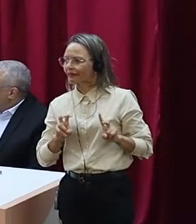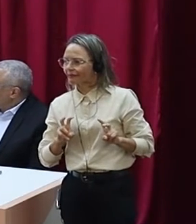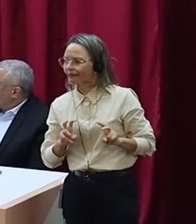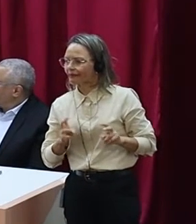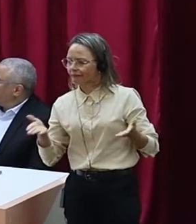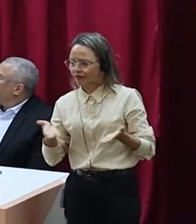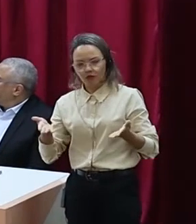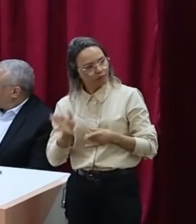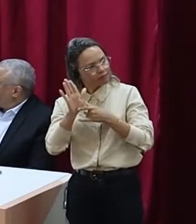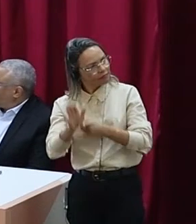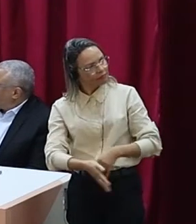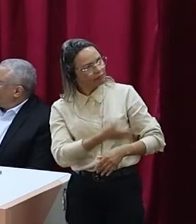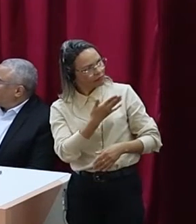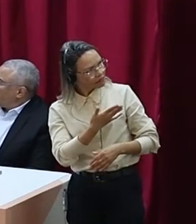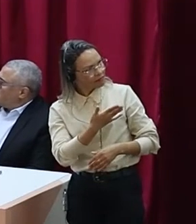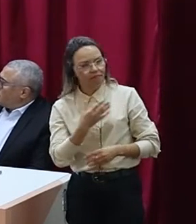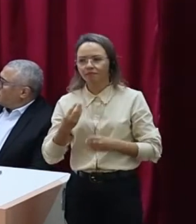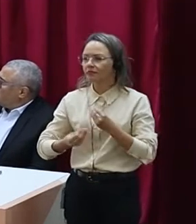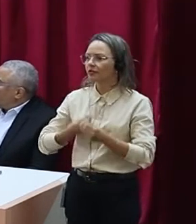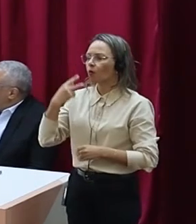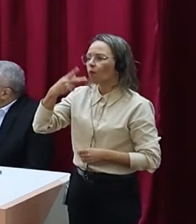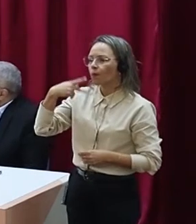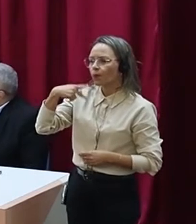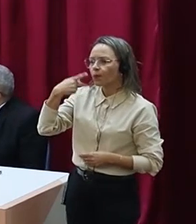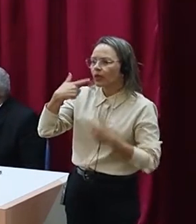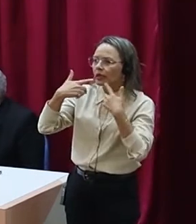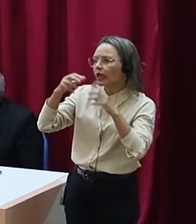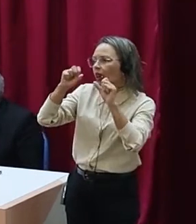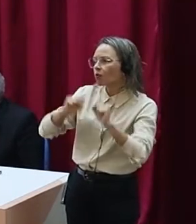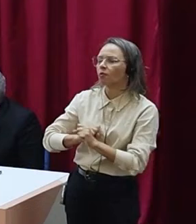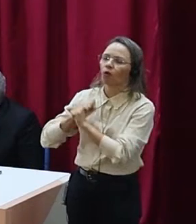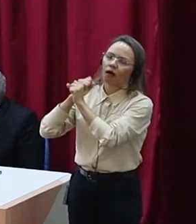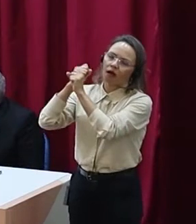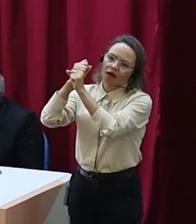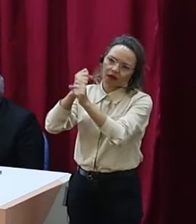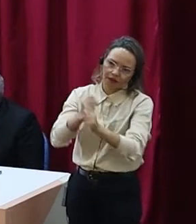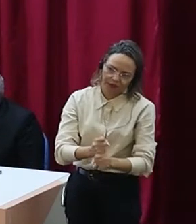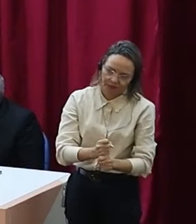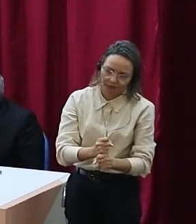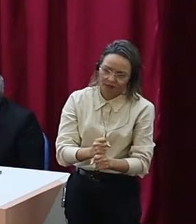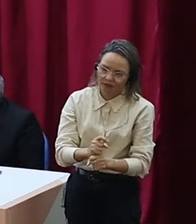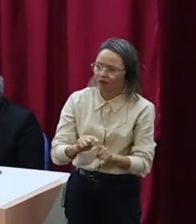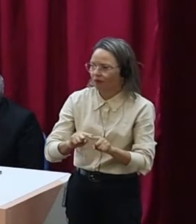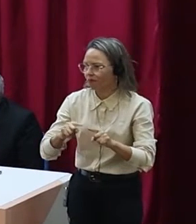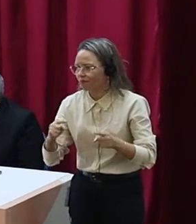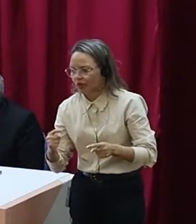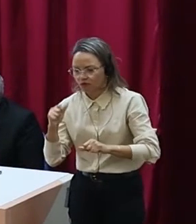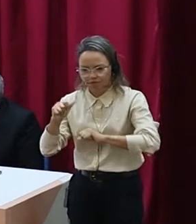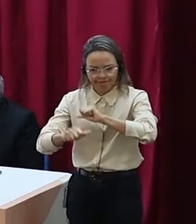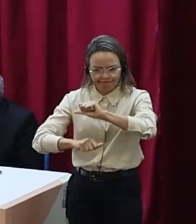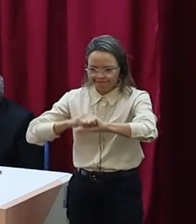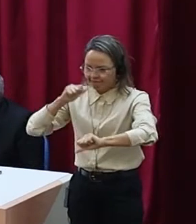Las políticas lingüísticas. Por suerte, esas políticas empezaron a cambiar hace